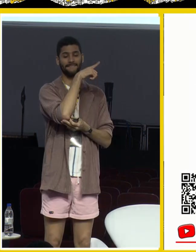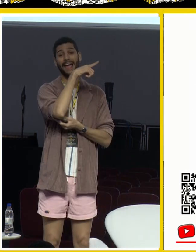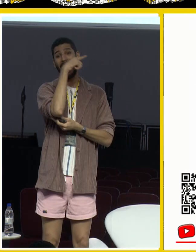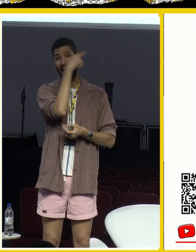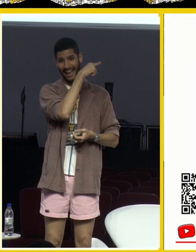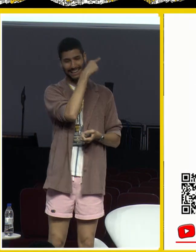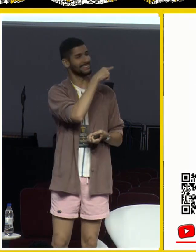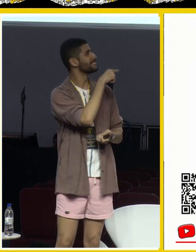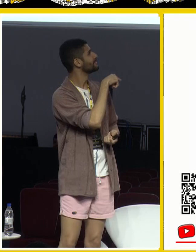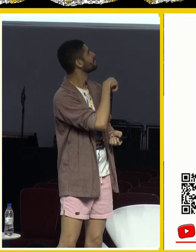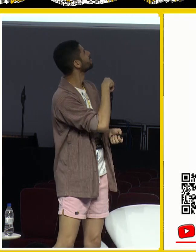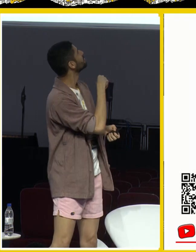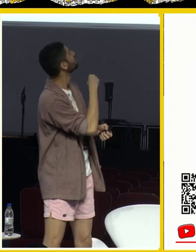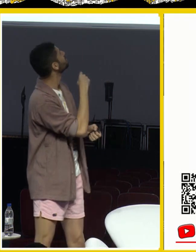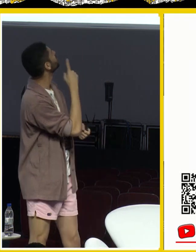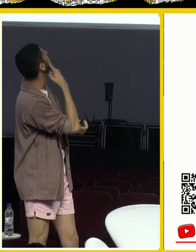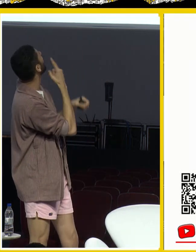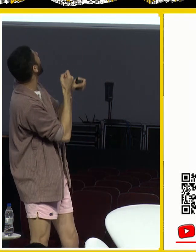agora sim